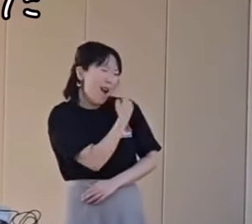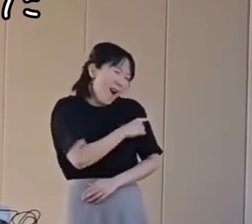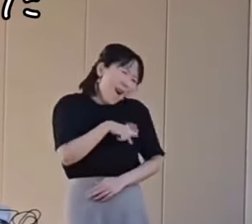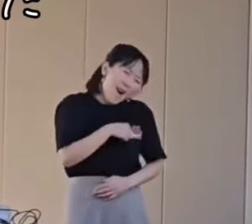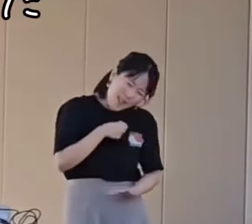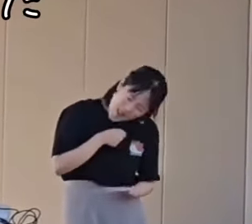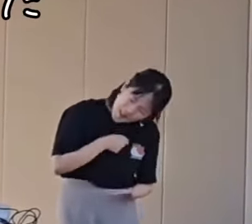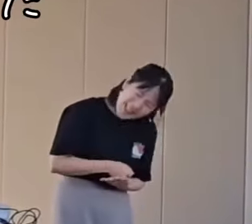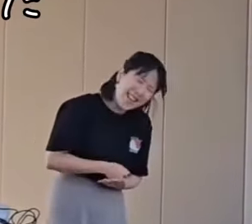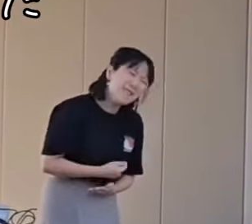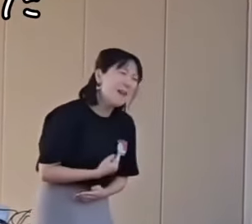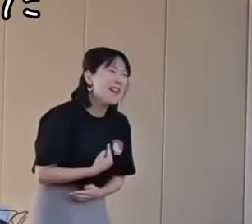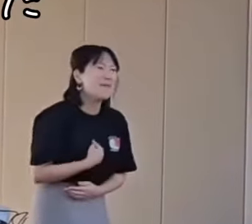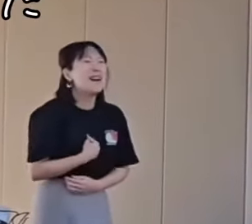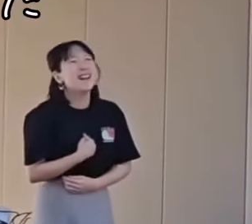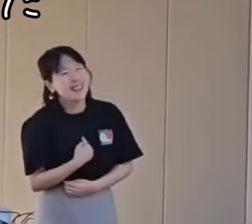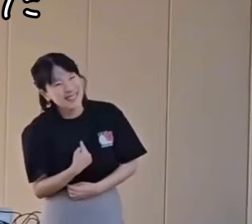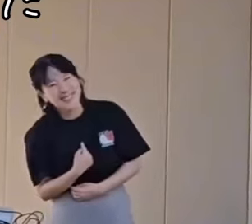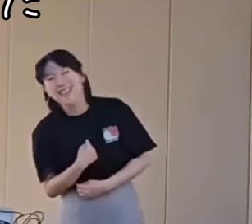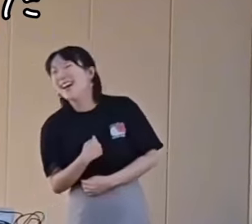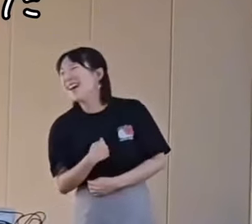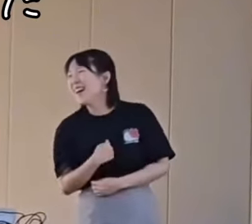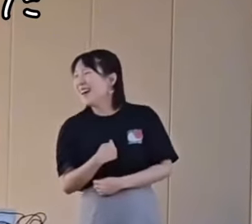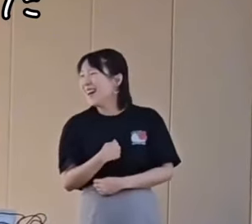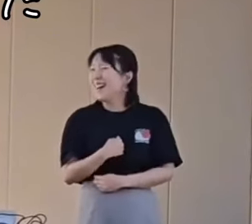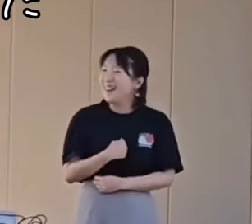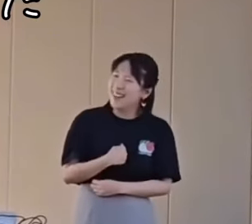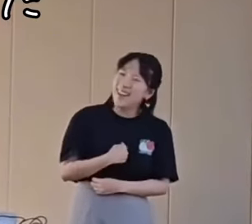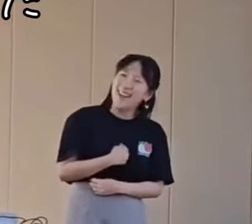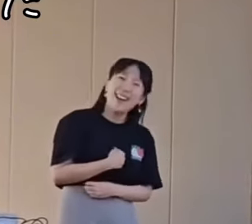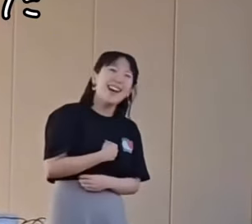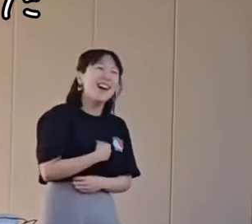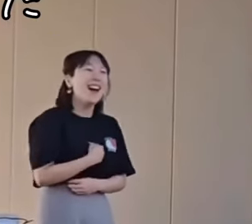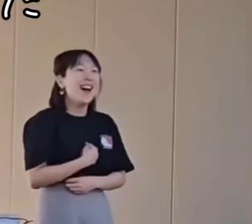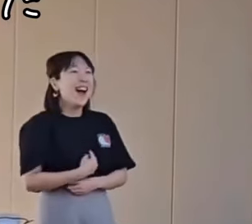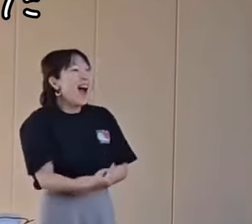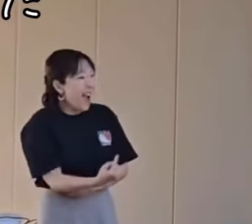言おうと決めました。